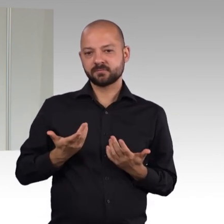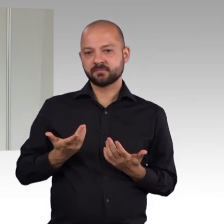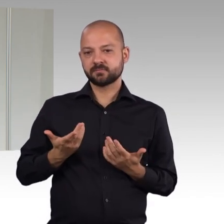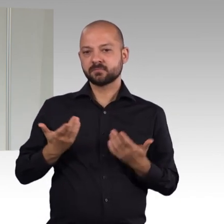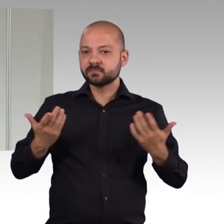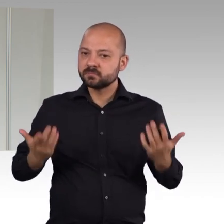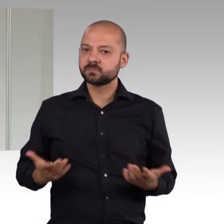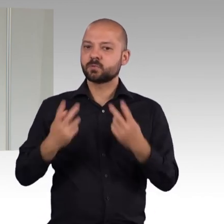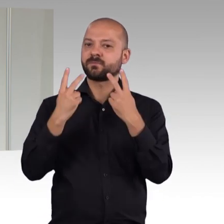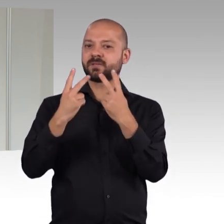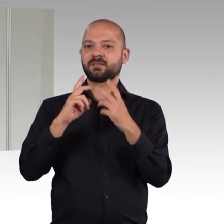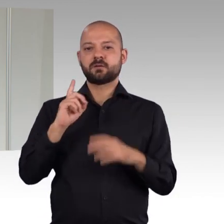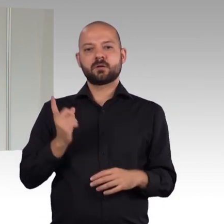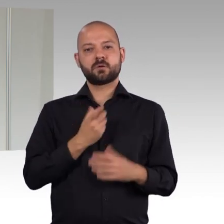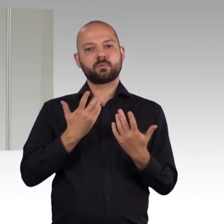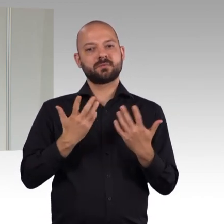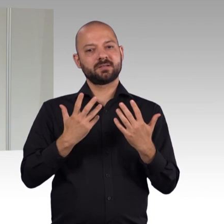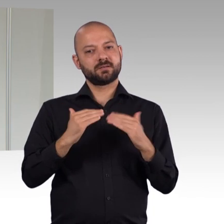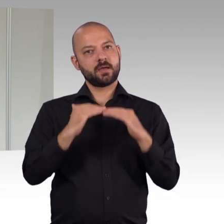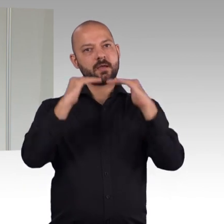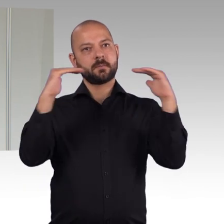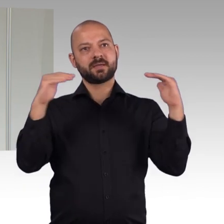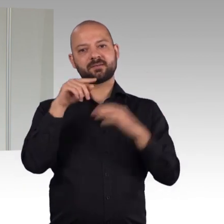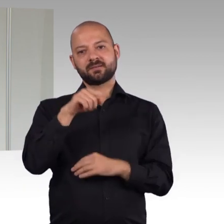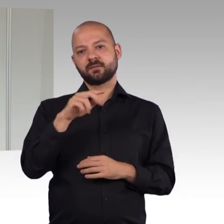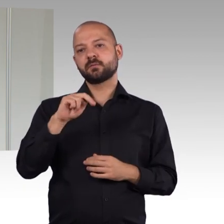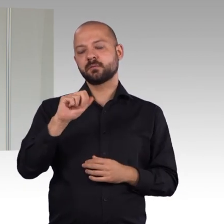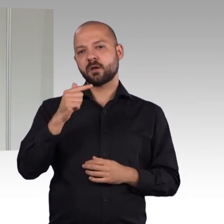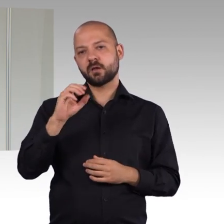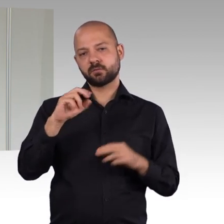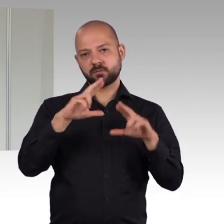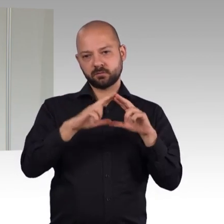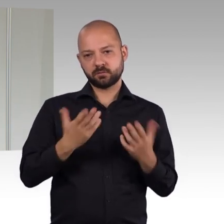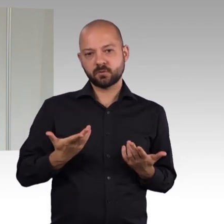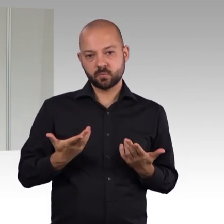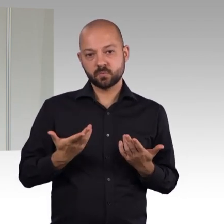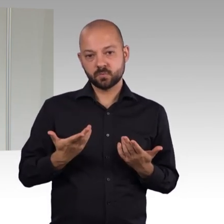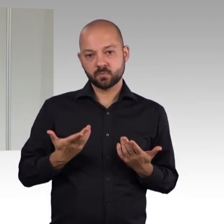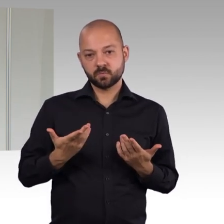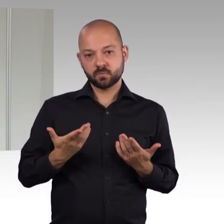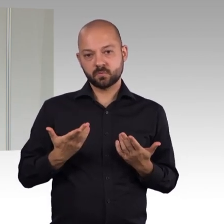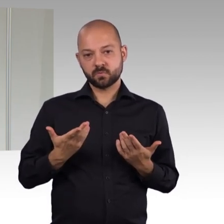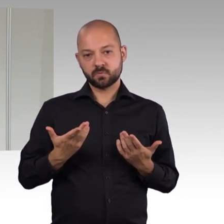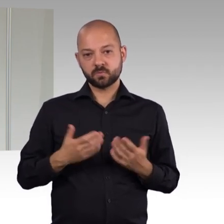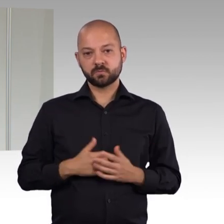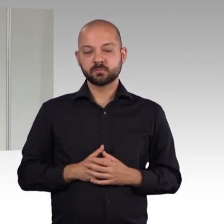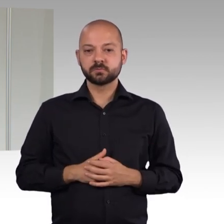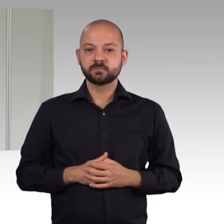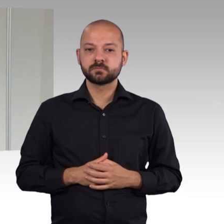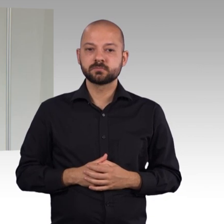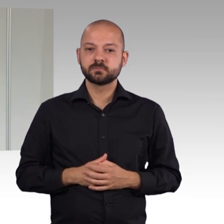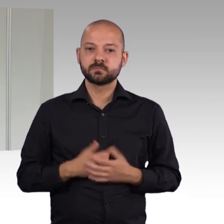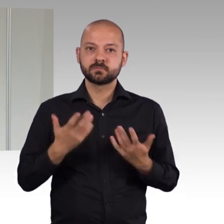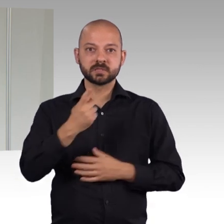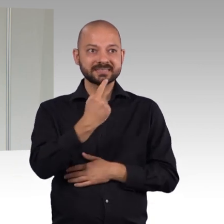Zusagen hält, der leistet einen Beitrag dazu, dass die gemeinsame Basis in unserem